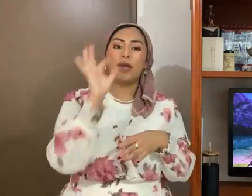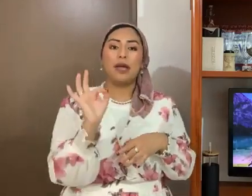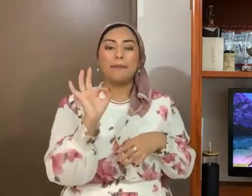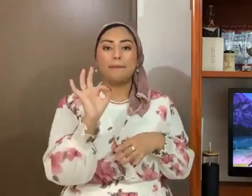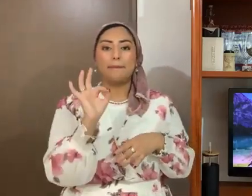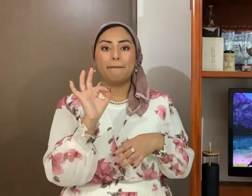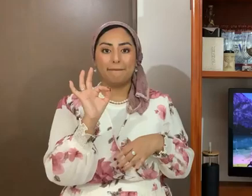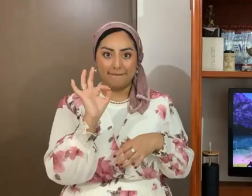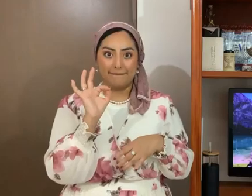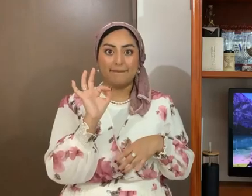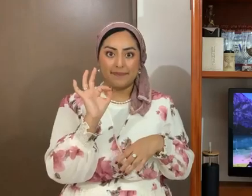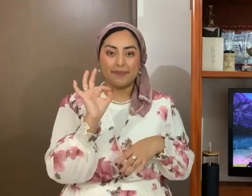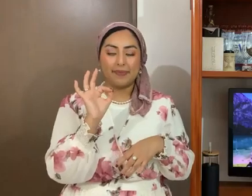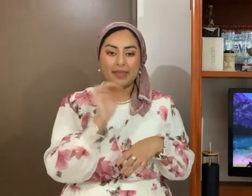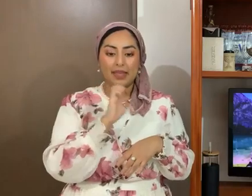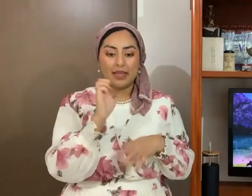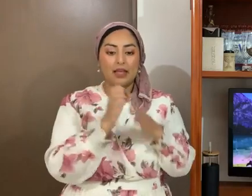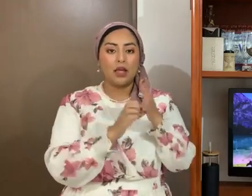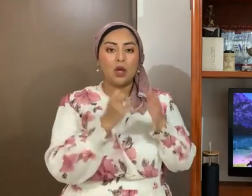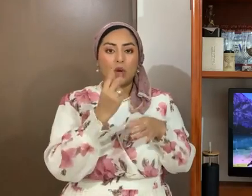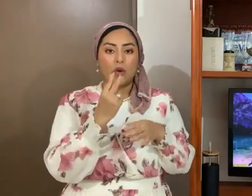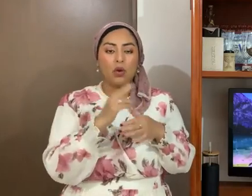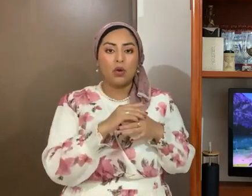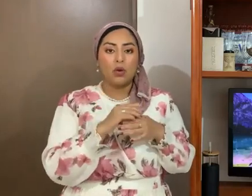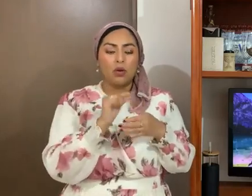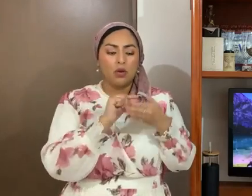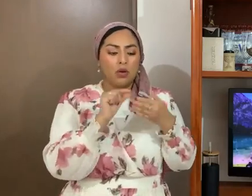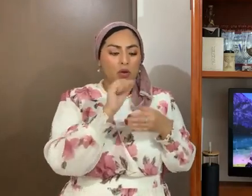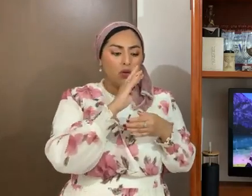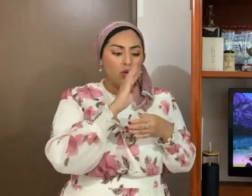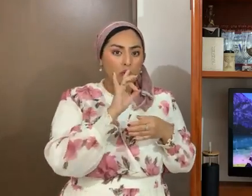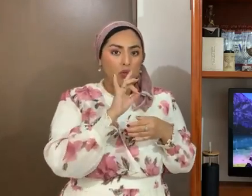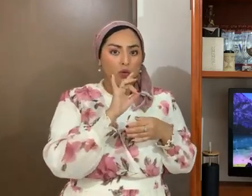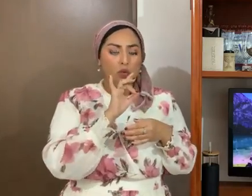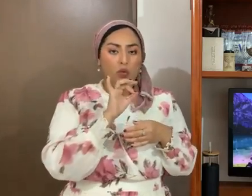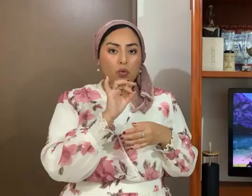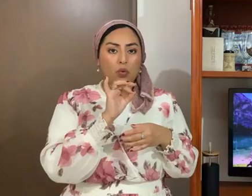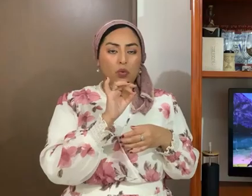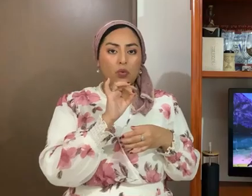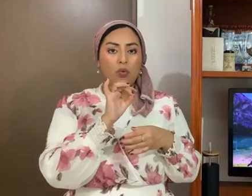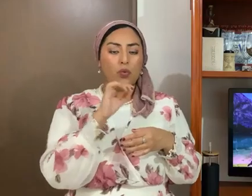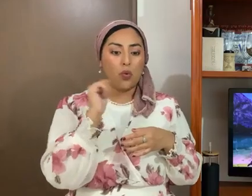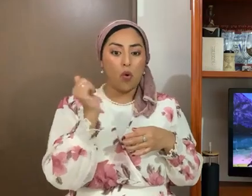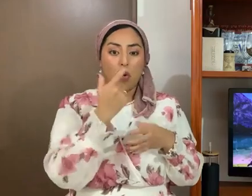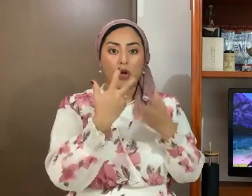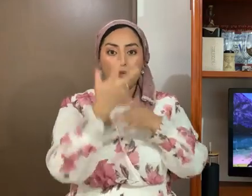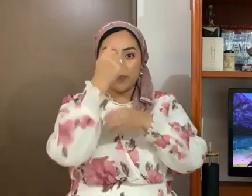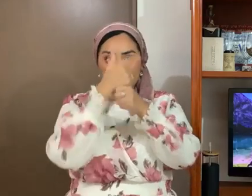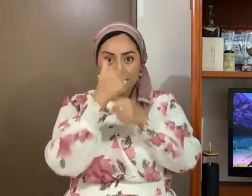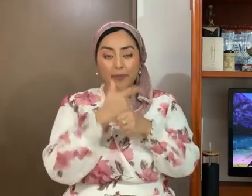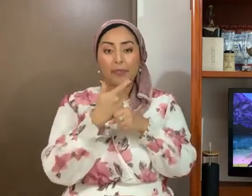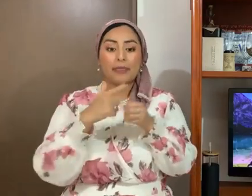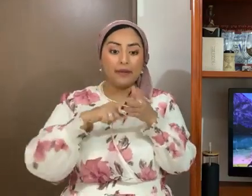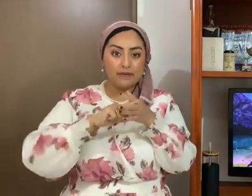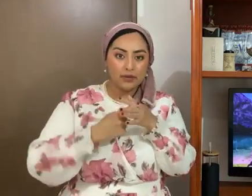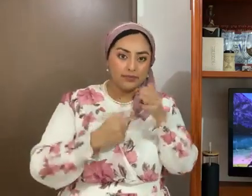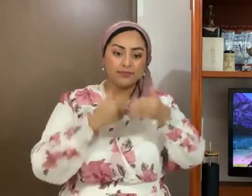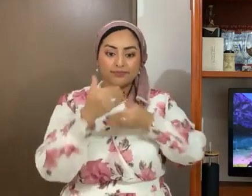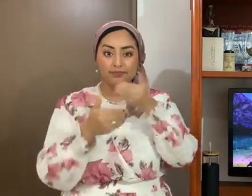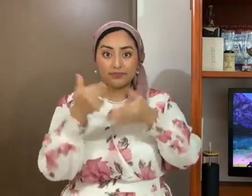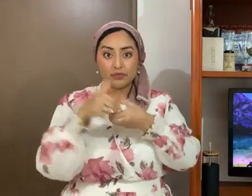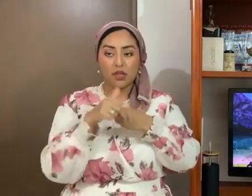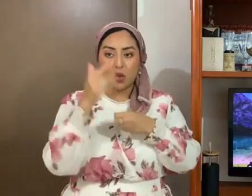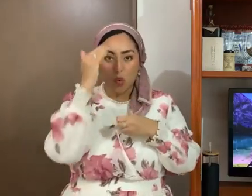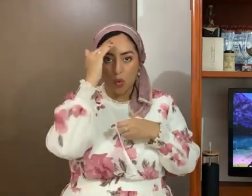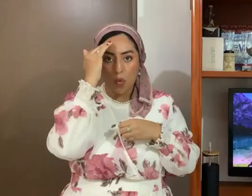49. ¿Sí? Éxodo 12. Bueno, vamos a leer desde el 48, ¿qué les parece? Para que así todos los nuevecitos que están empezando a entrar a los